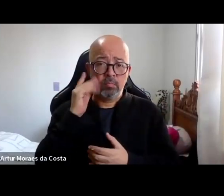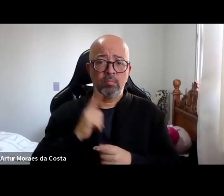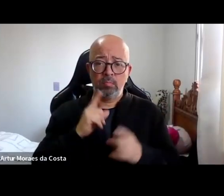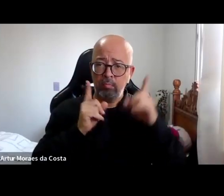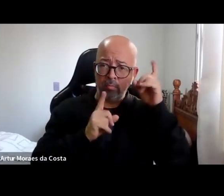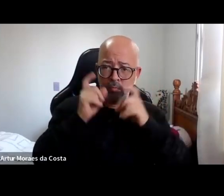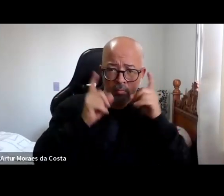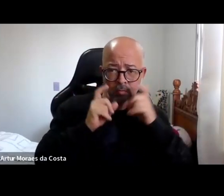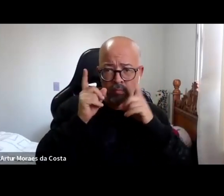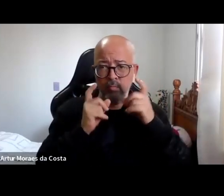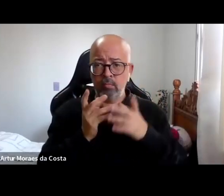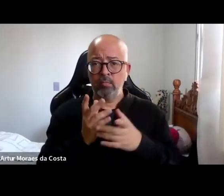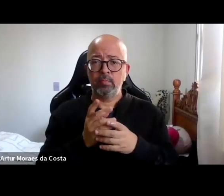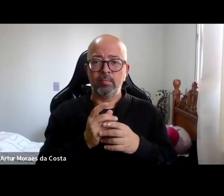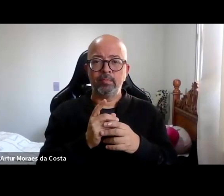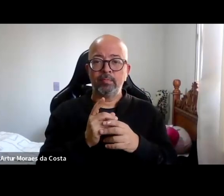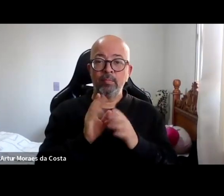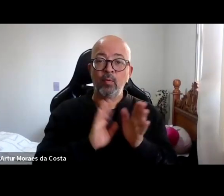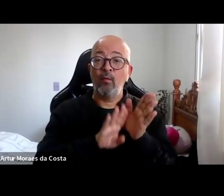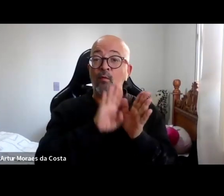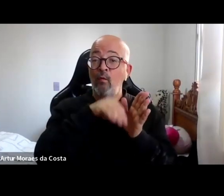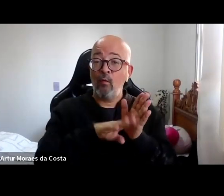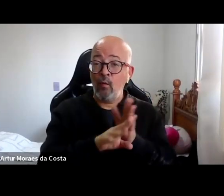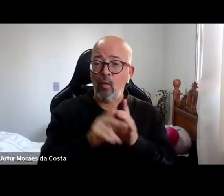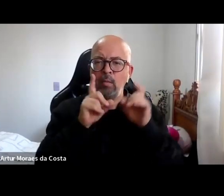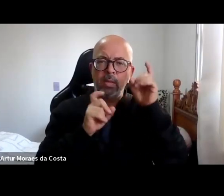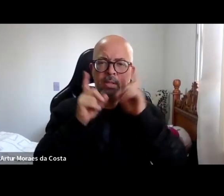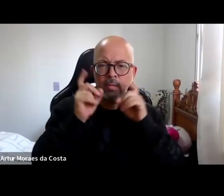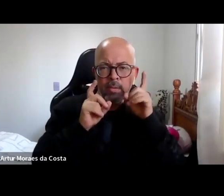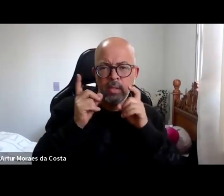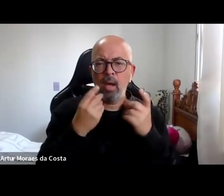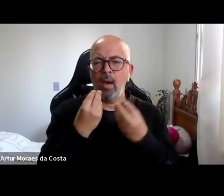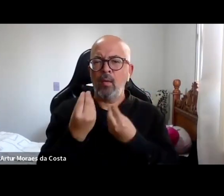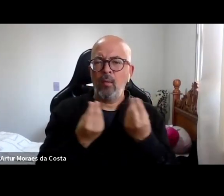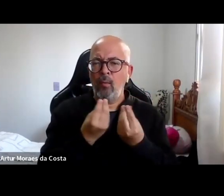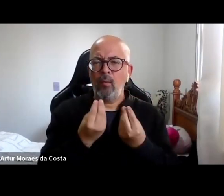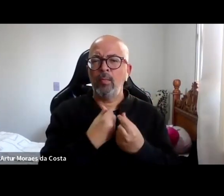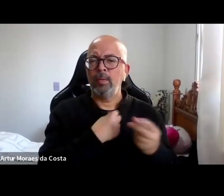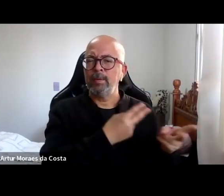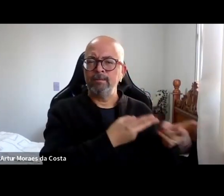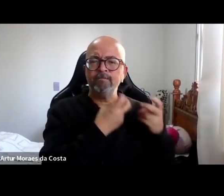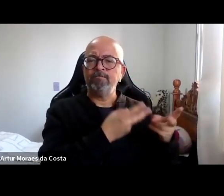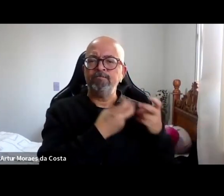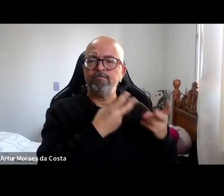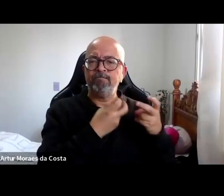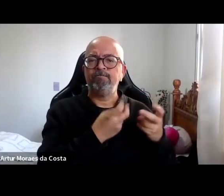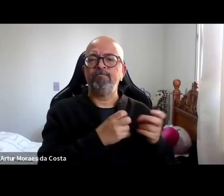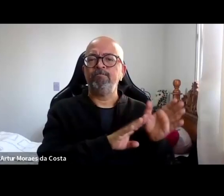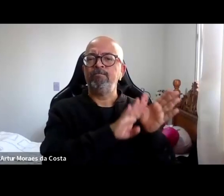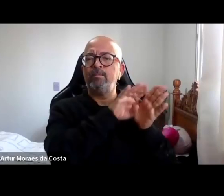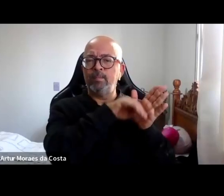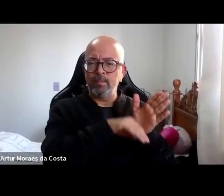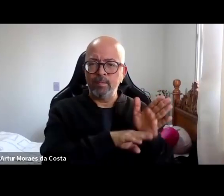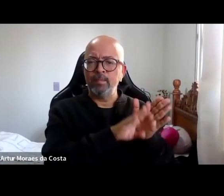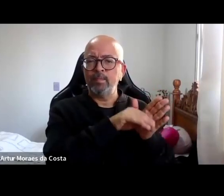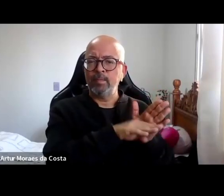Incluso se puede considerar que lo más importante de la voz es tanto lo que se dice como lo que no se dice